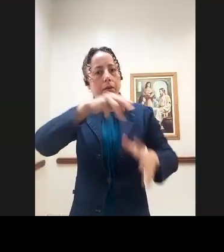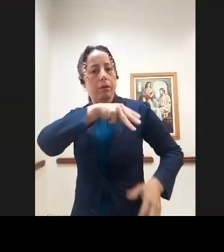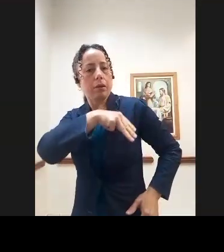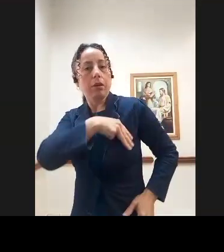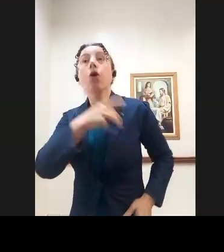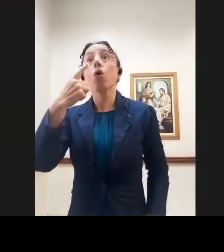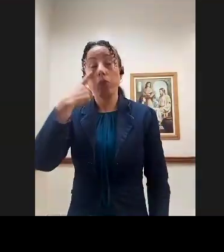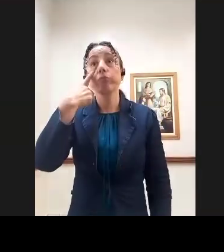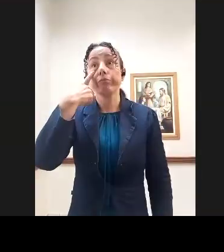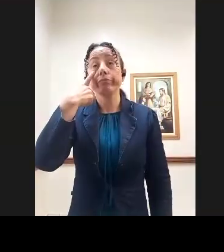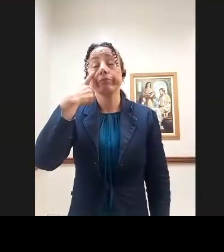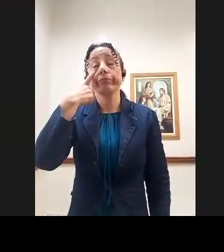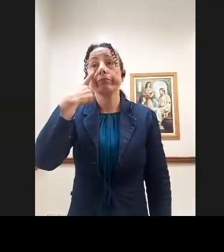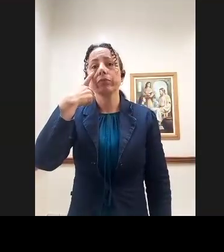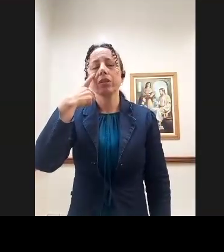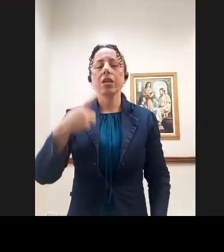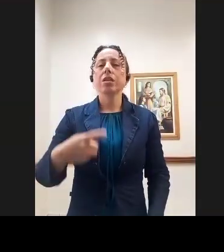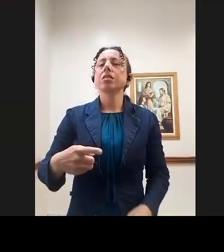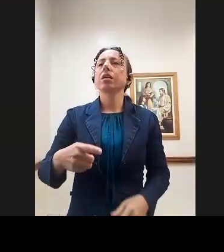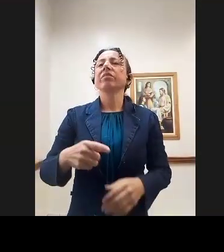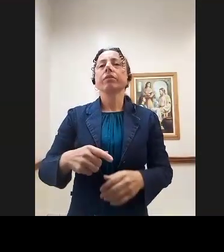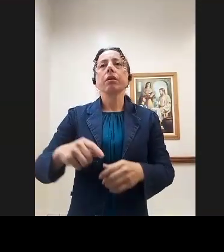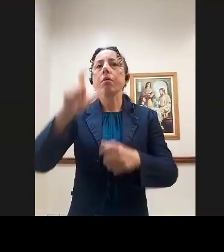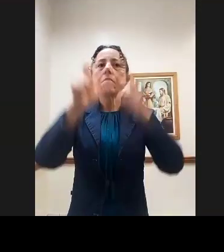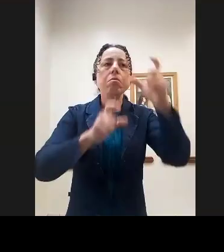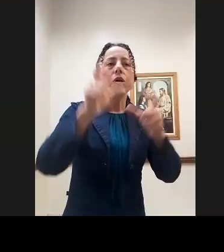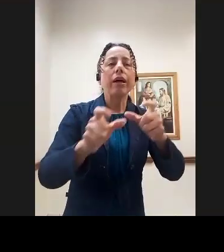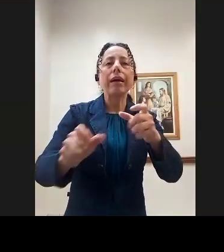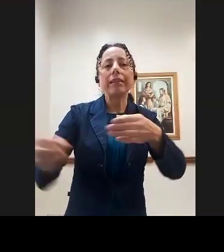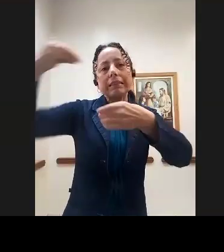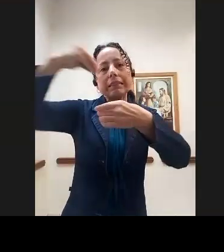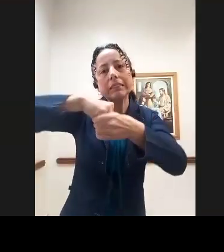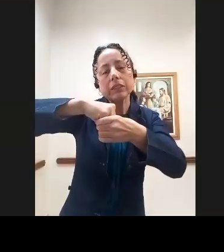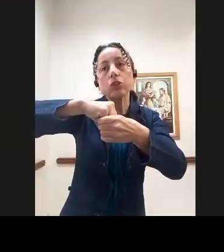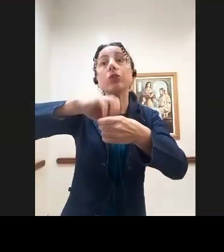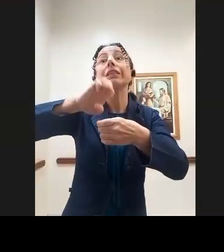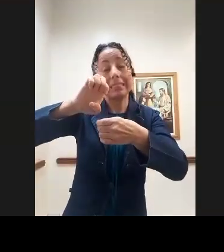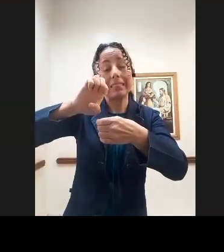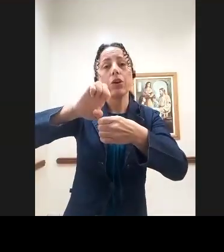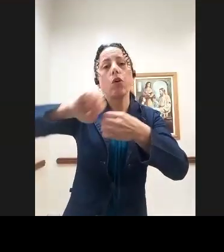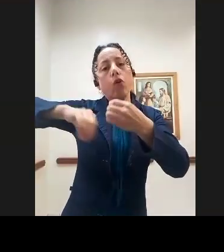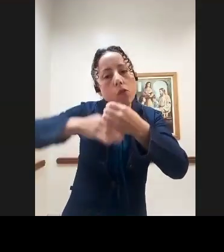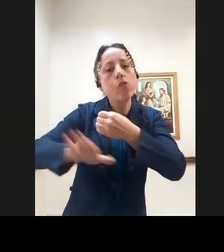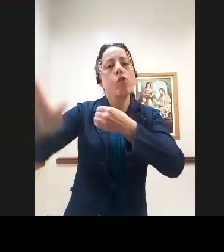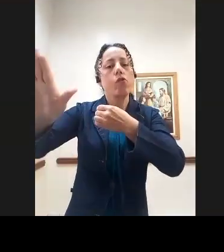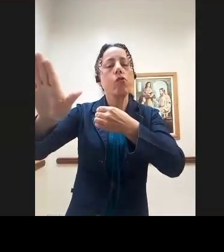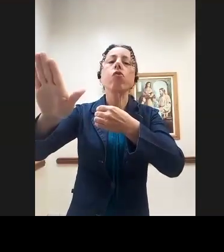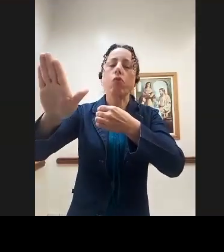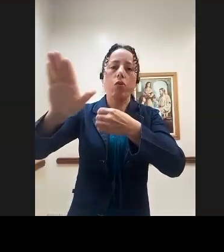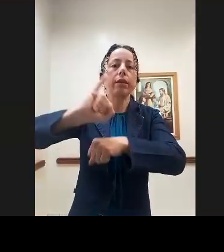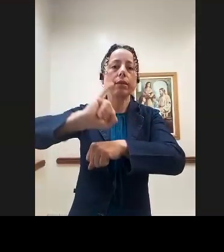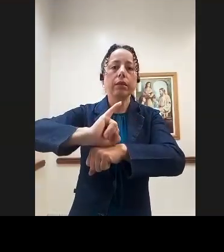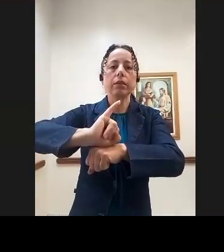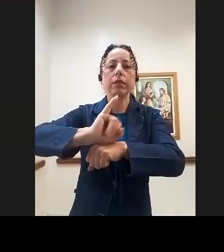igreja, mas também de pessoas que estão na igreja. Ele tem mudado a minha vida. Ele tem mudado quem eu sou. E eu sei que a missão não é para